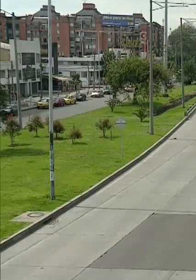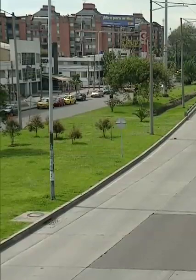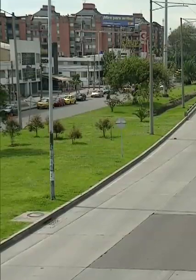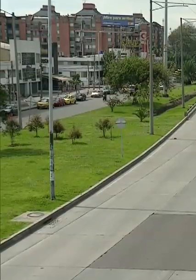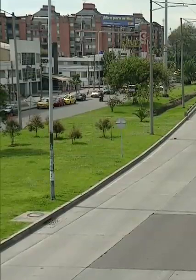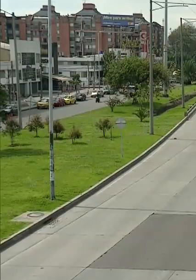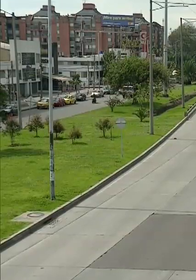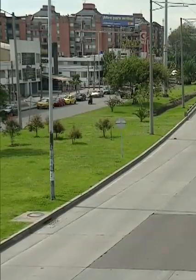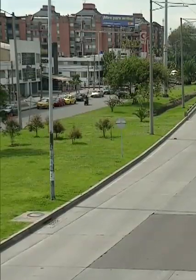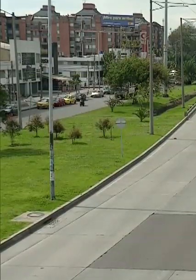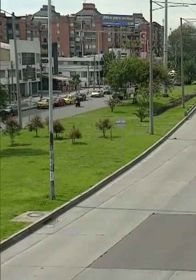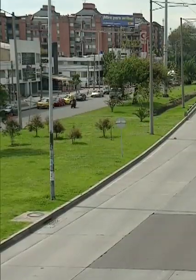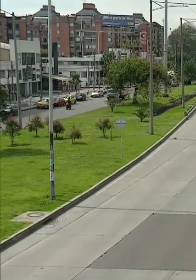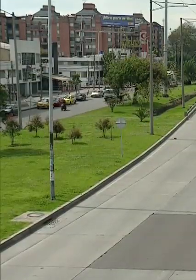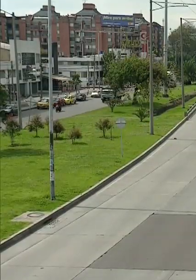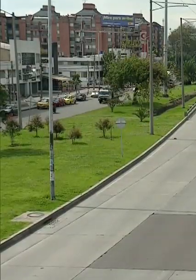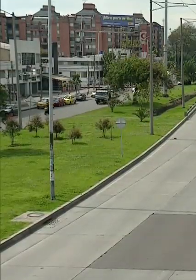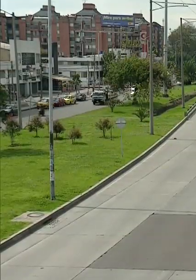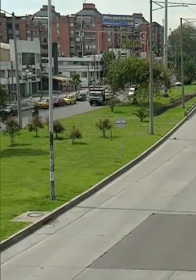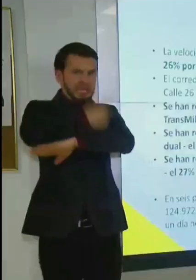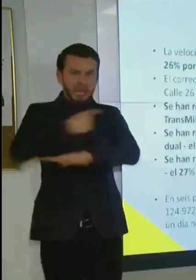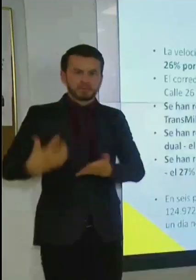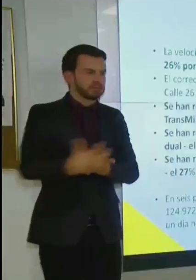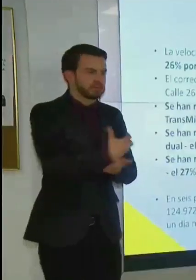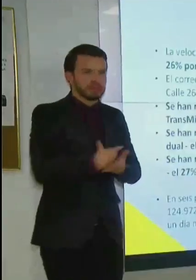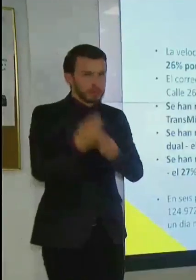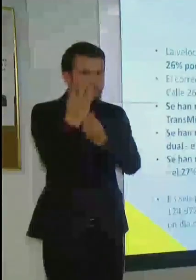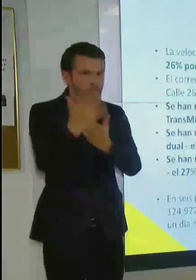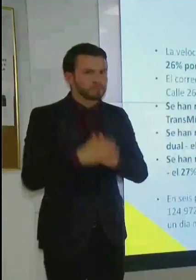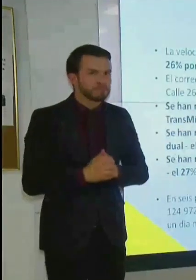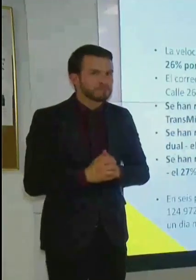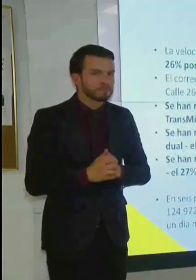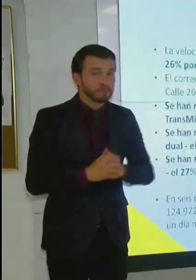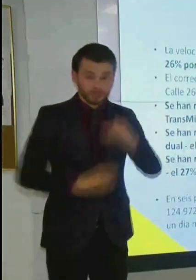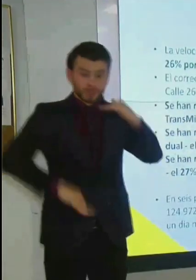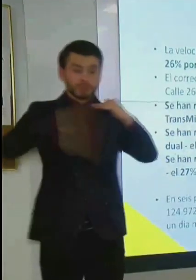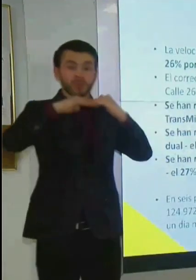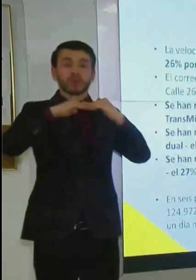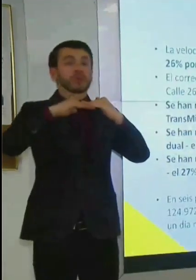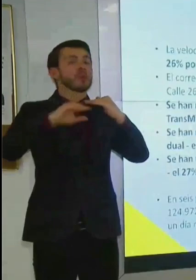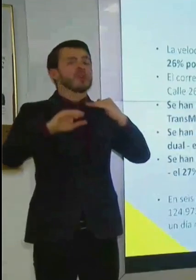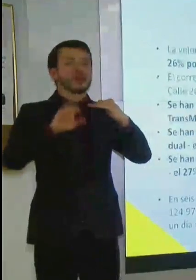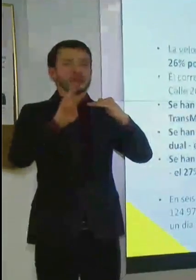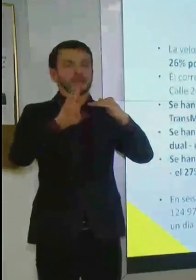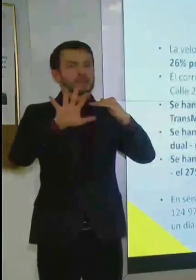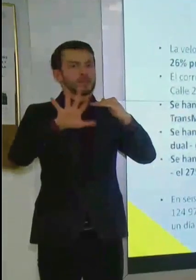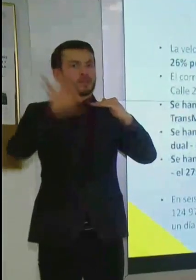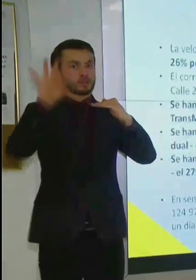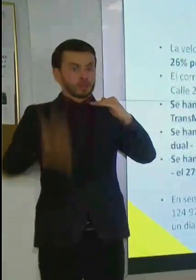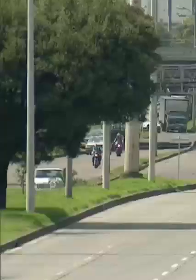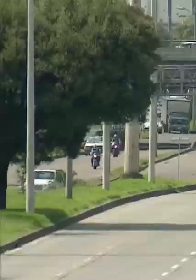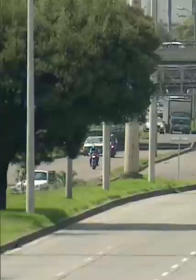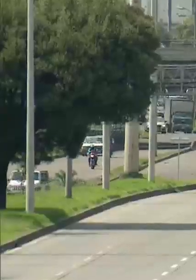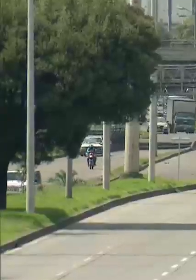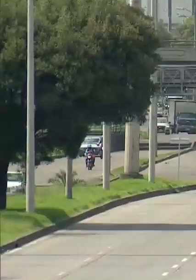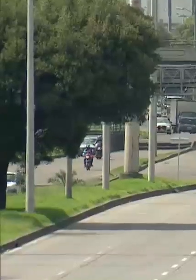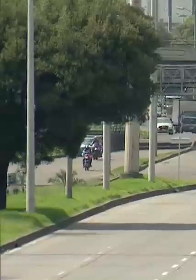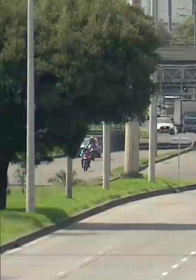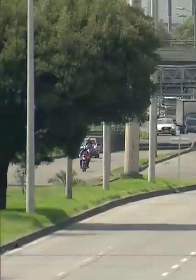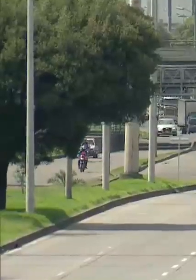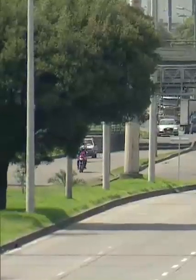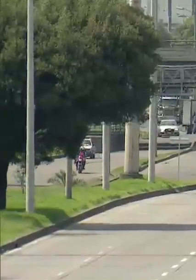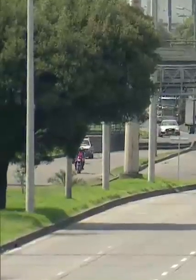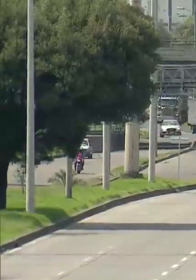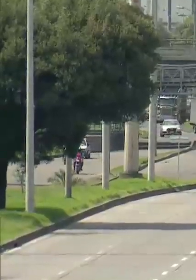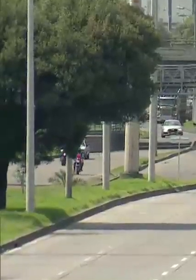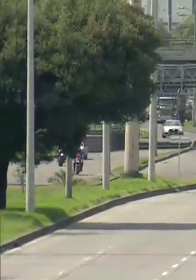cuarentena, so pena de ser cerrados. Nuestro tope es el 35%, ¿verdad? Ese es el tope que no queremos pasar. En el mismo